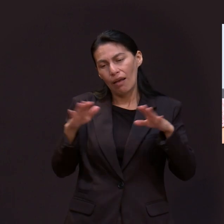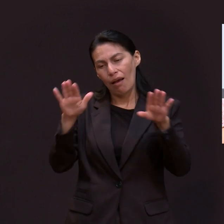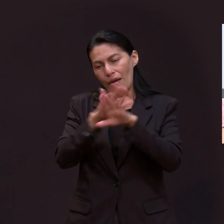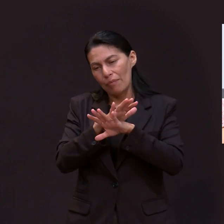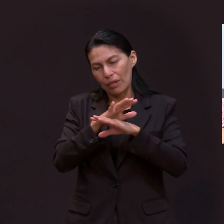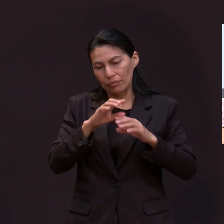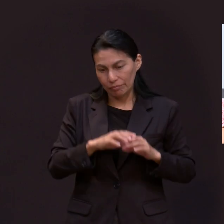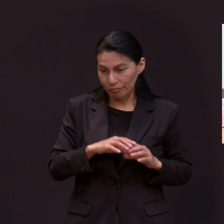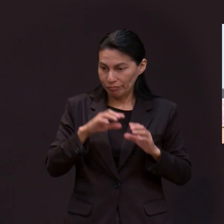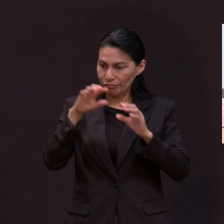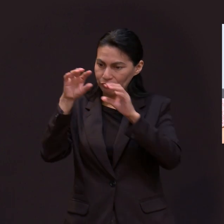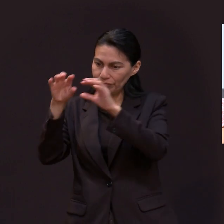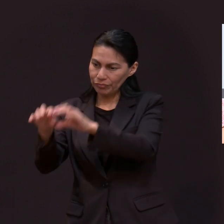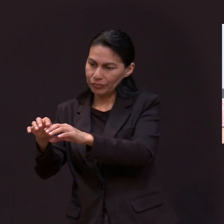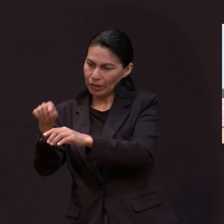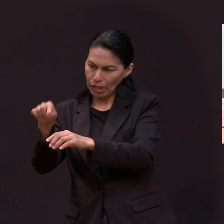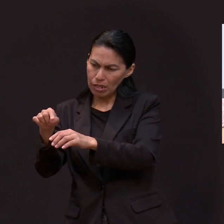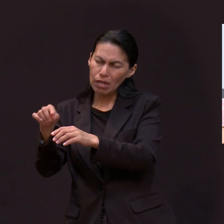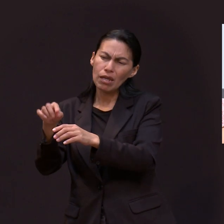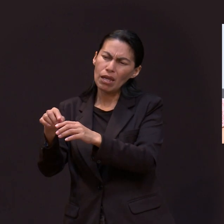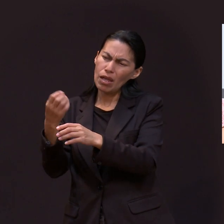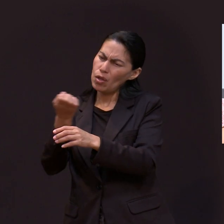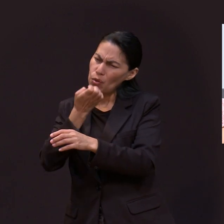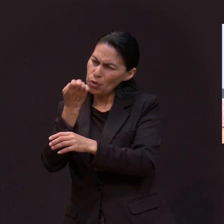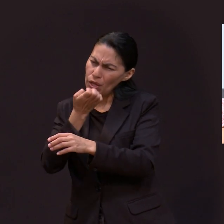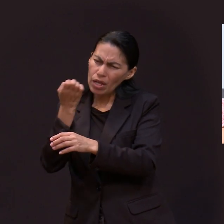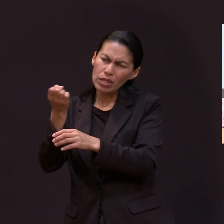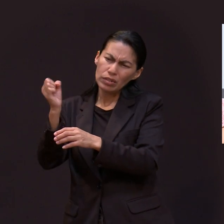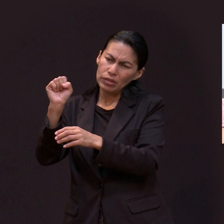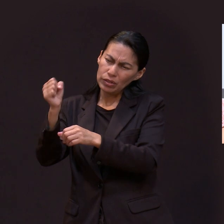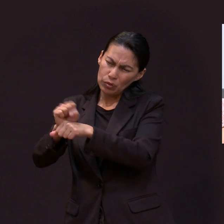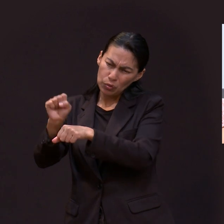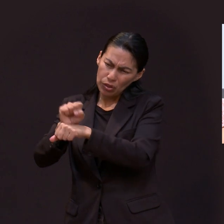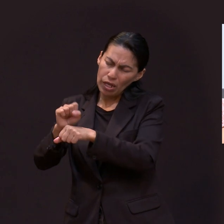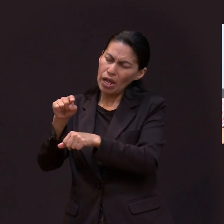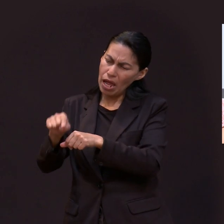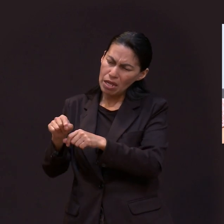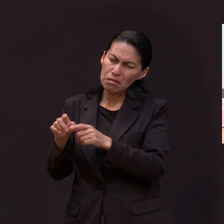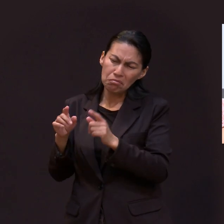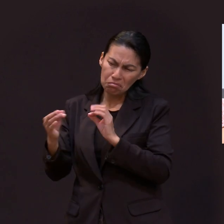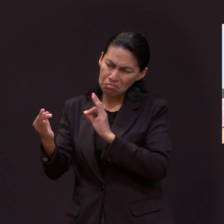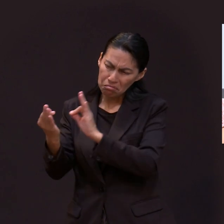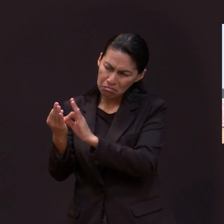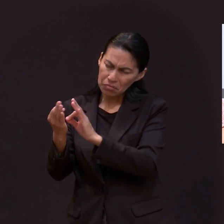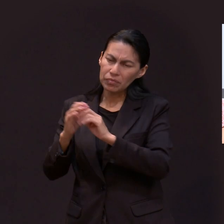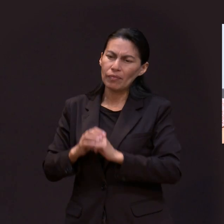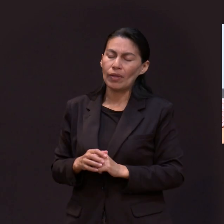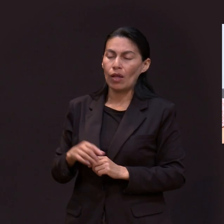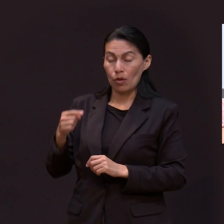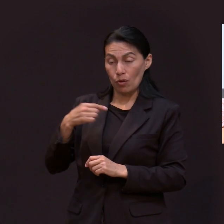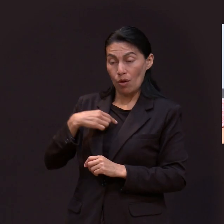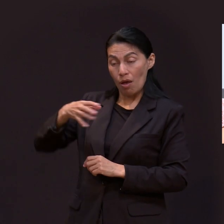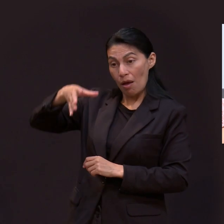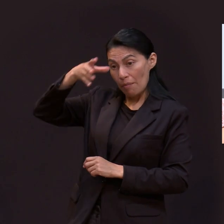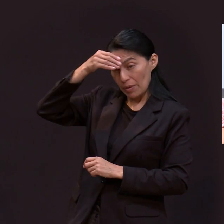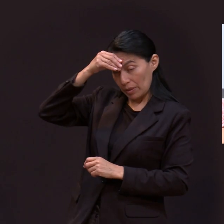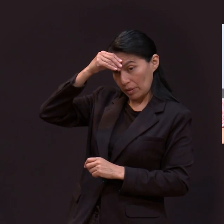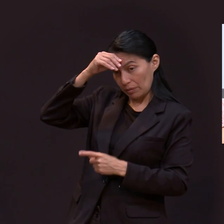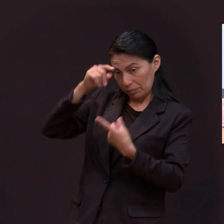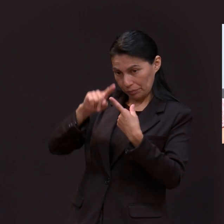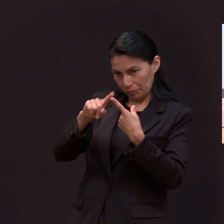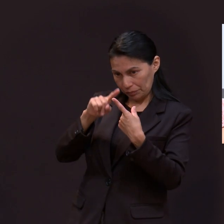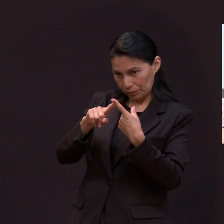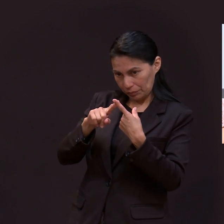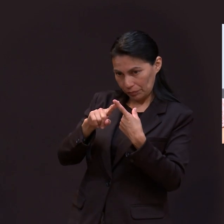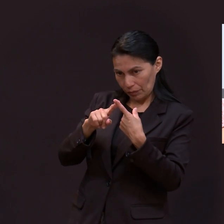33 hijos ya estaban los dos grandes en la secundaria este aquí aprendí pastor pues